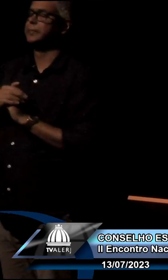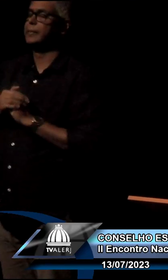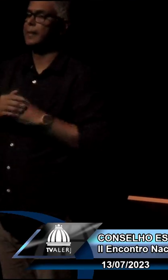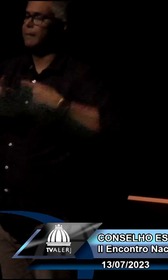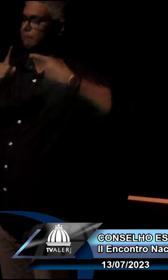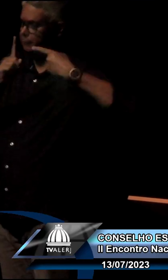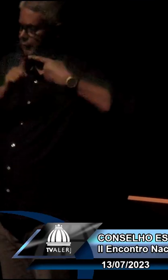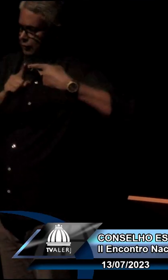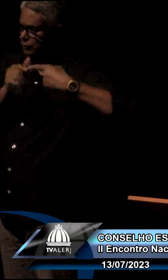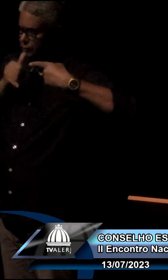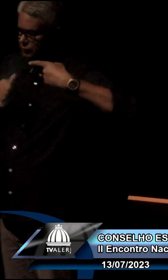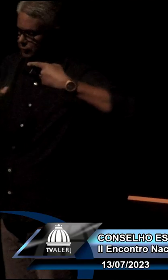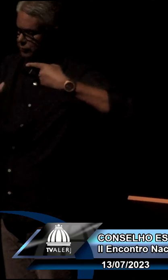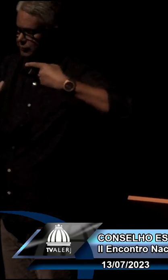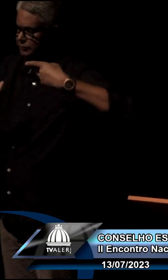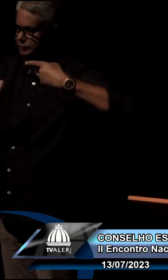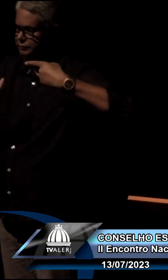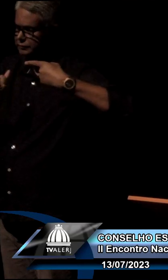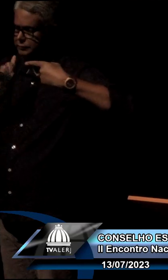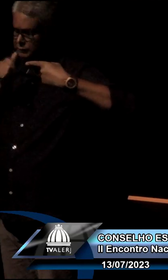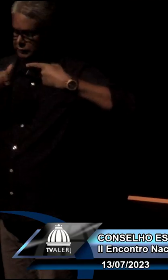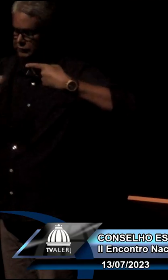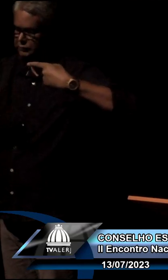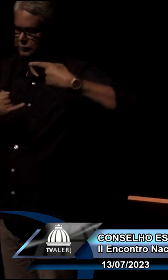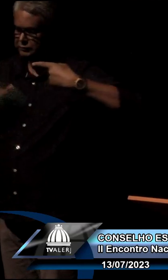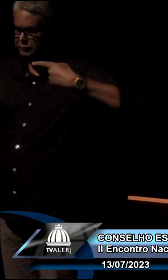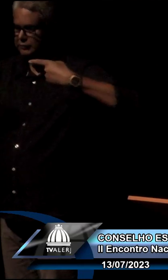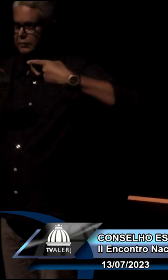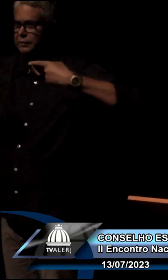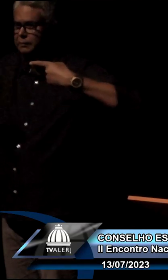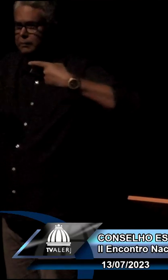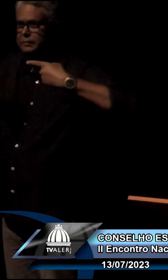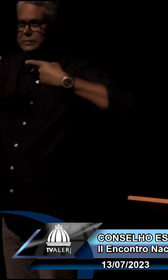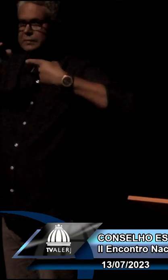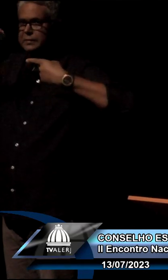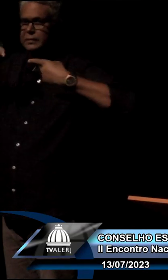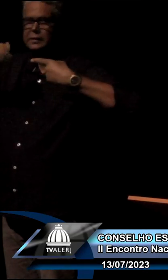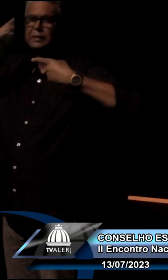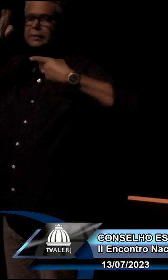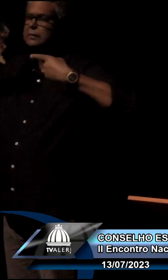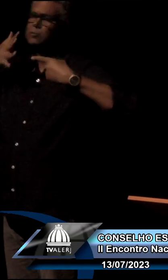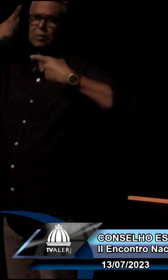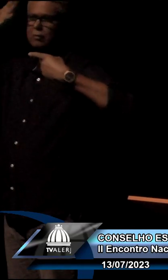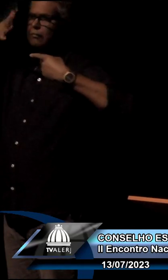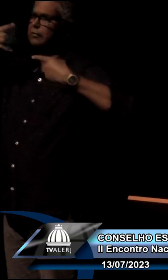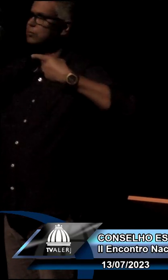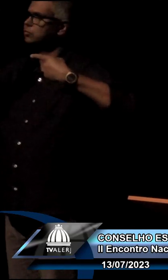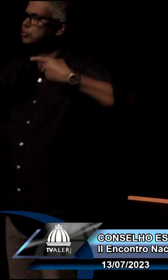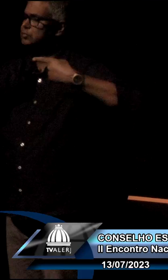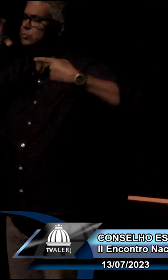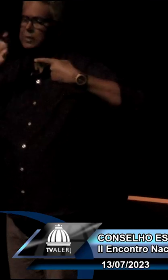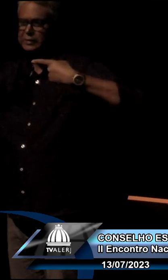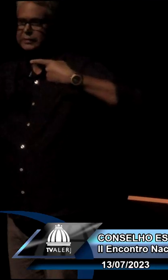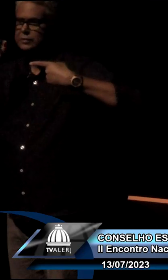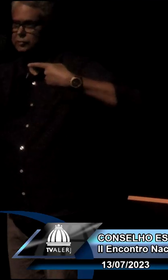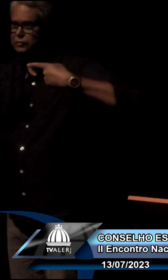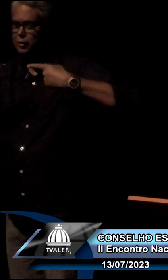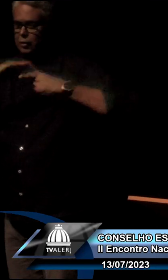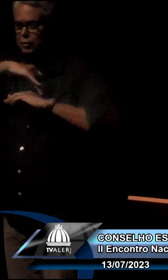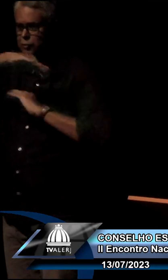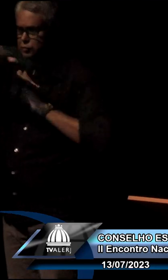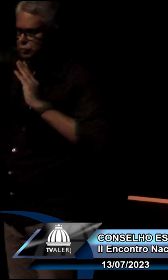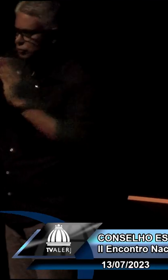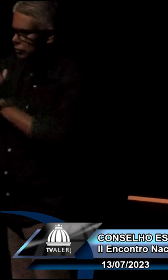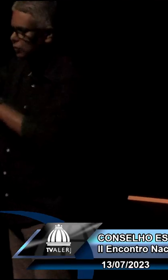a gente poder começar que o nosso evento e perceber gente que aqui não é um evento de um estado só aqui um evento de todos os